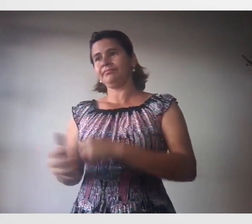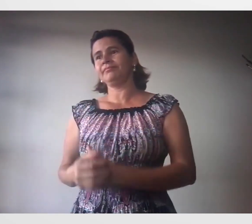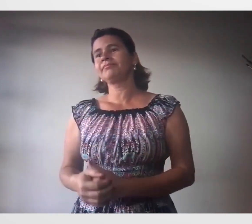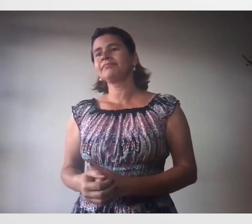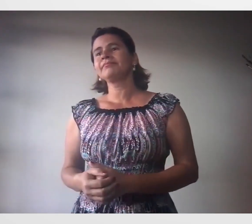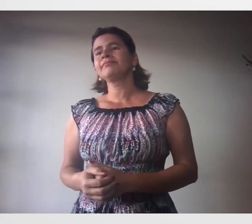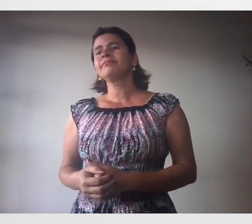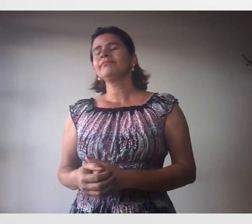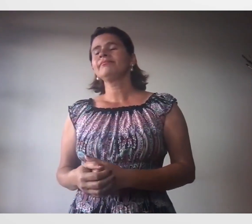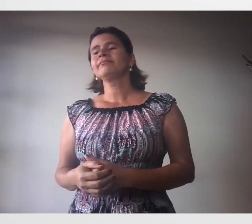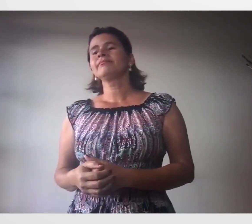língua de sinais.